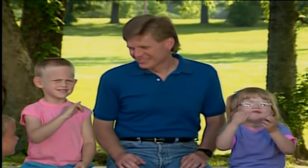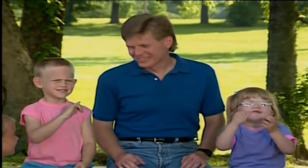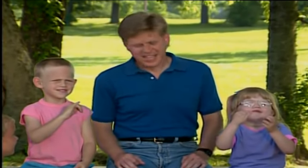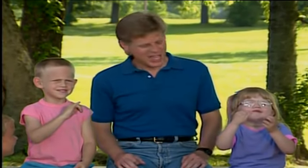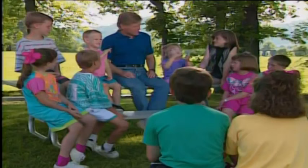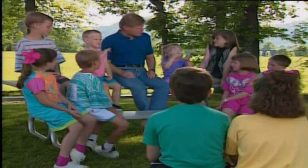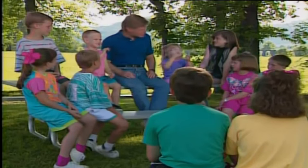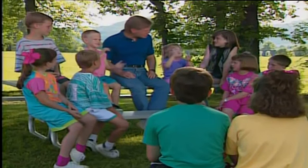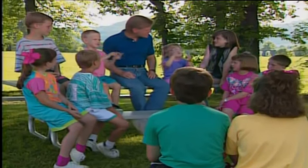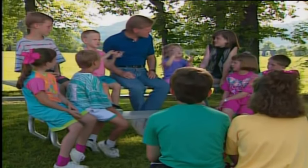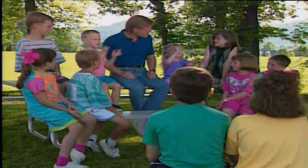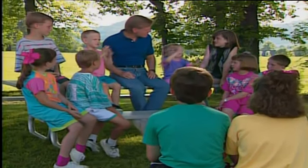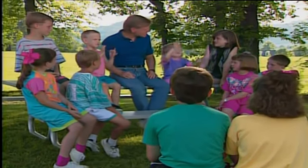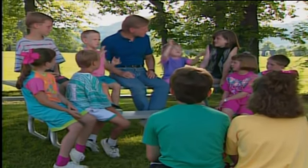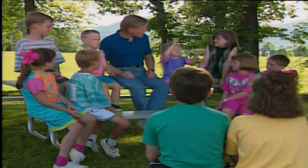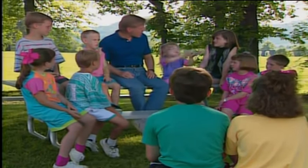que Jesucristo